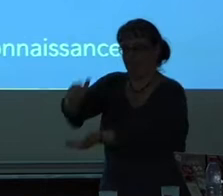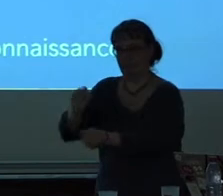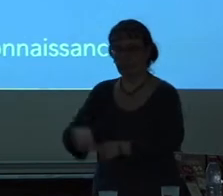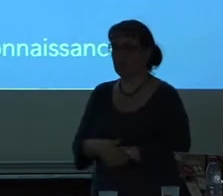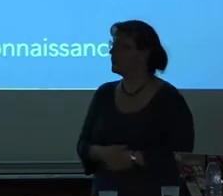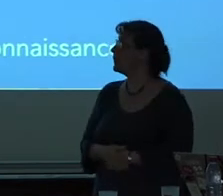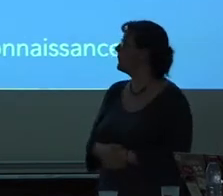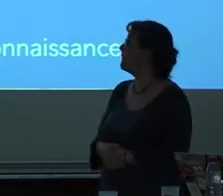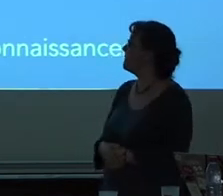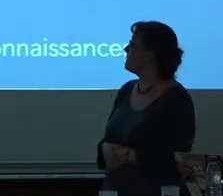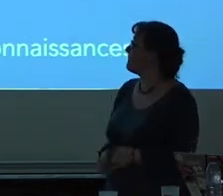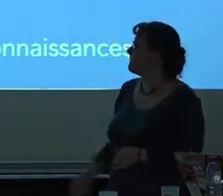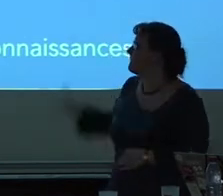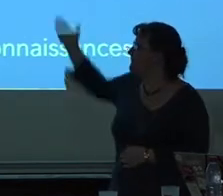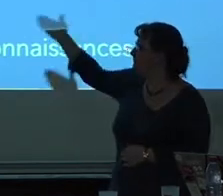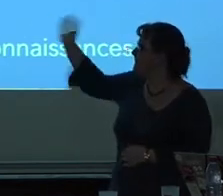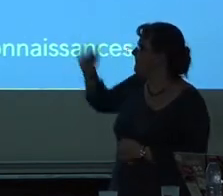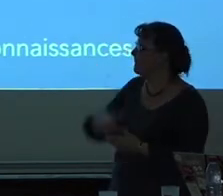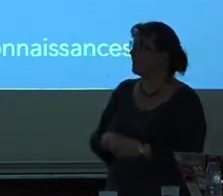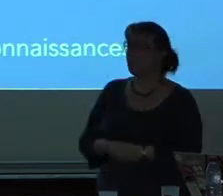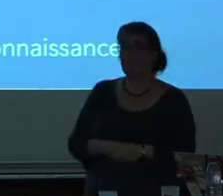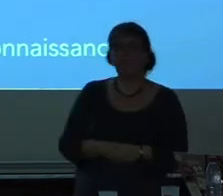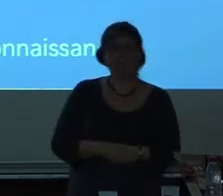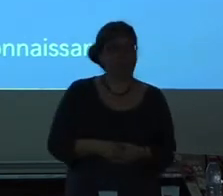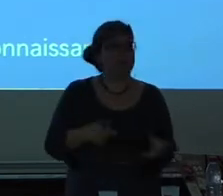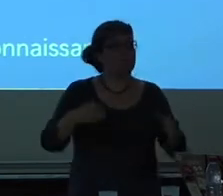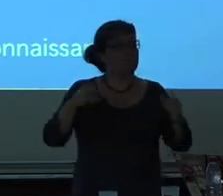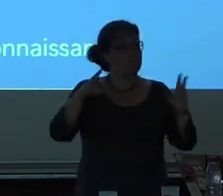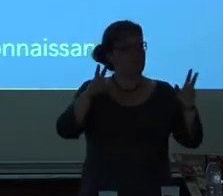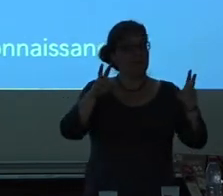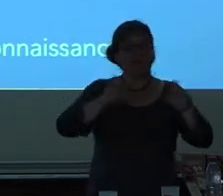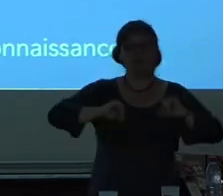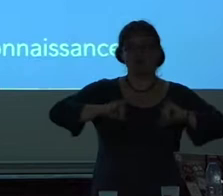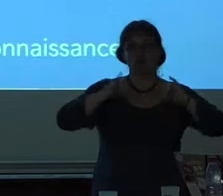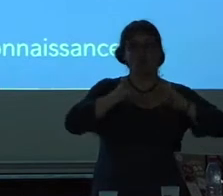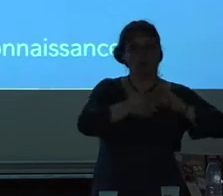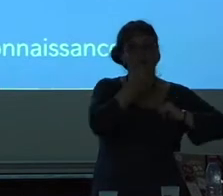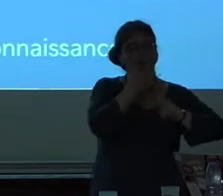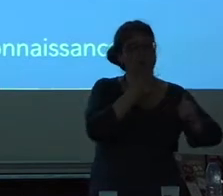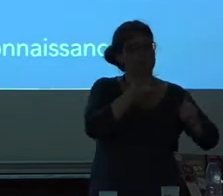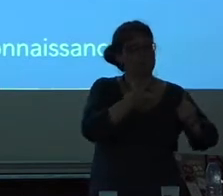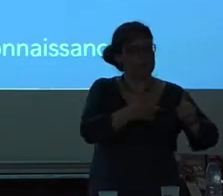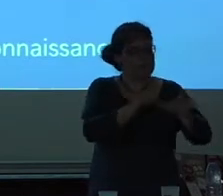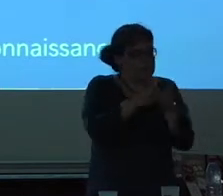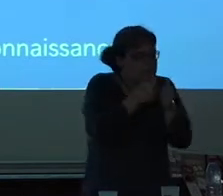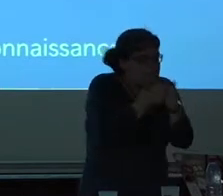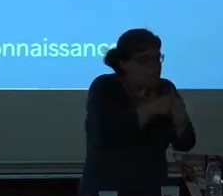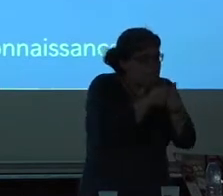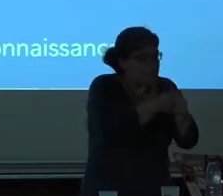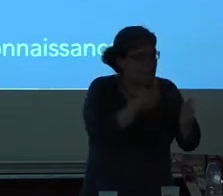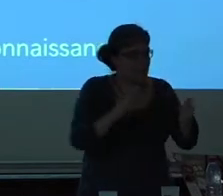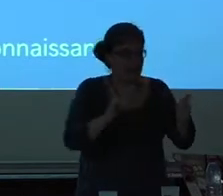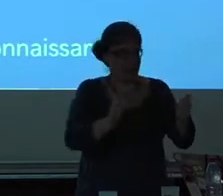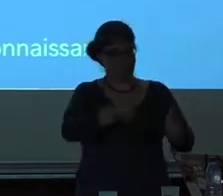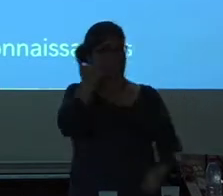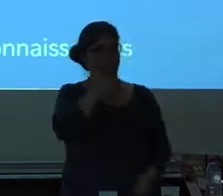Un développeur junior, on va souvent dire qu'il a besoin d'accompagnement. On va dire qu'il ne sait pas très bien chercher ou il